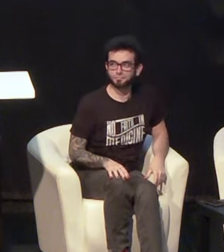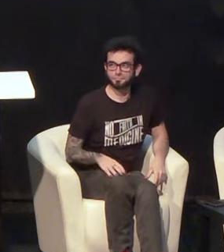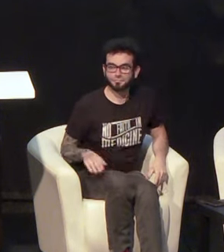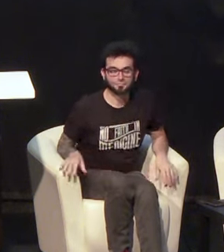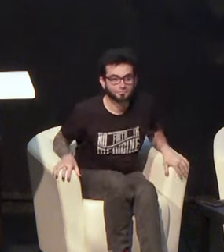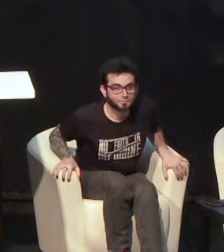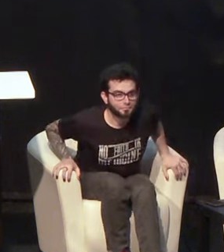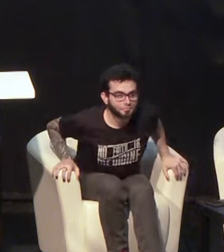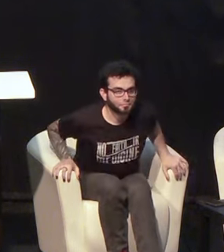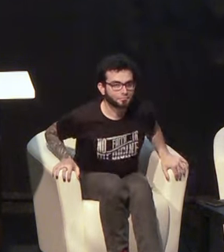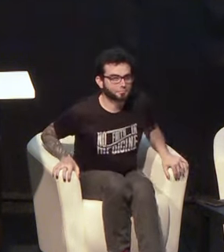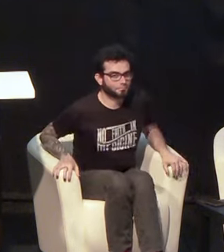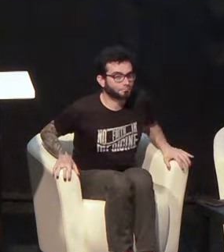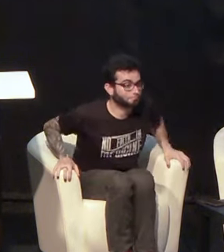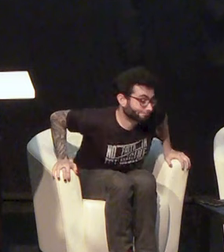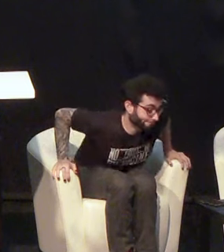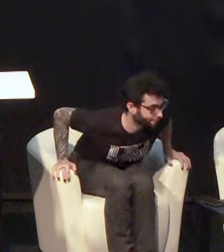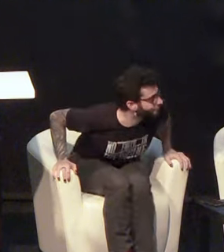de handicap dans le duo ?